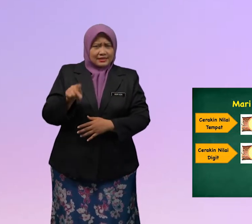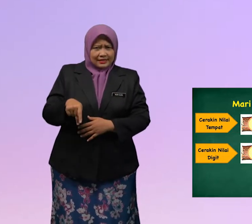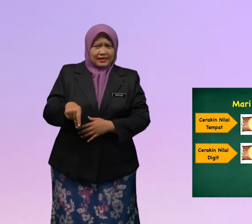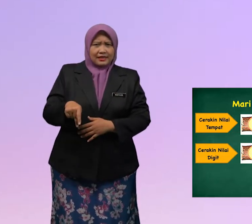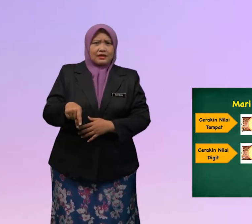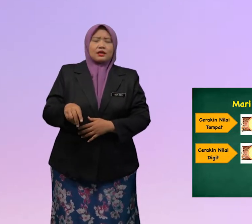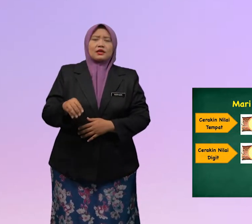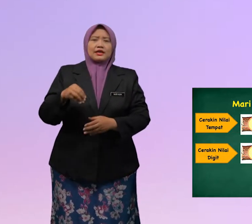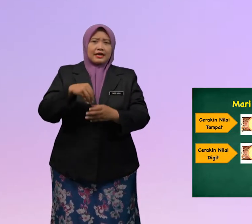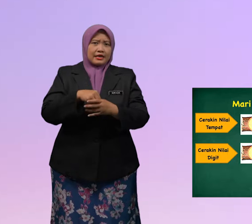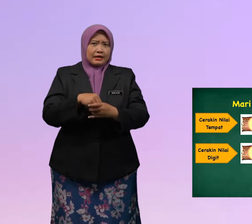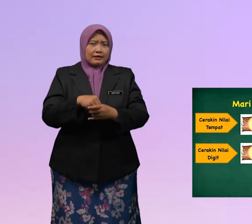mesti dalam